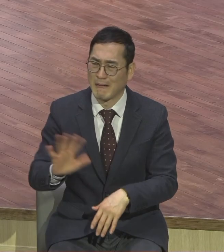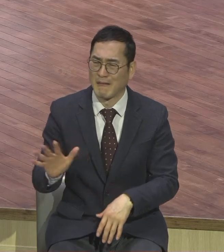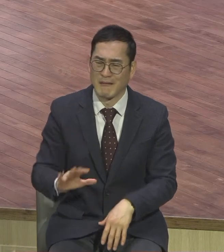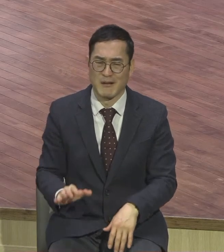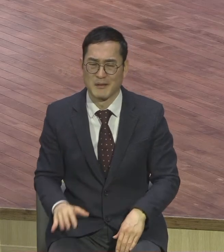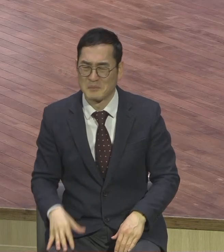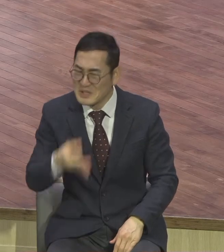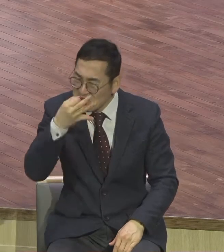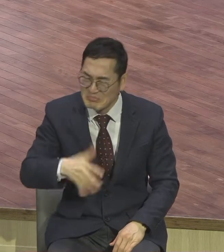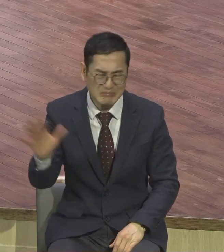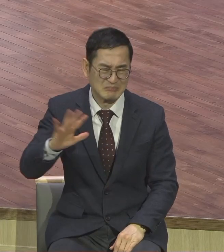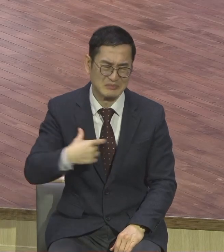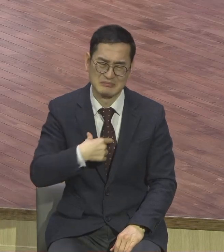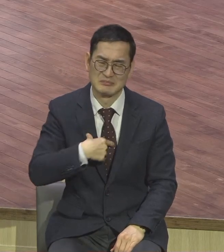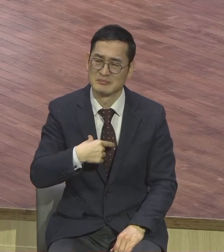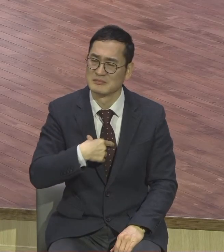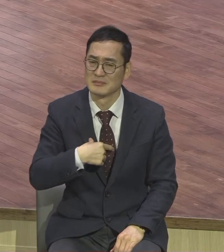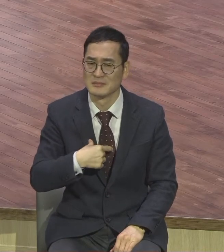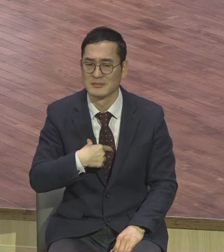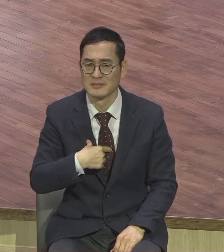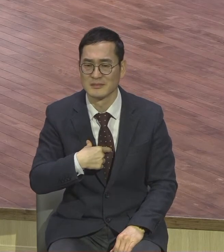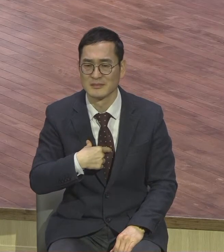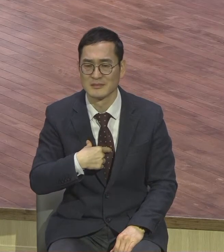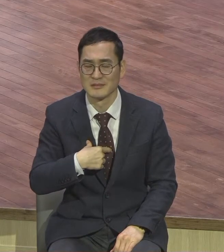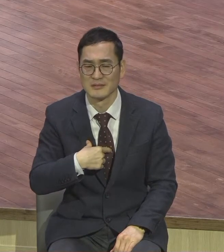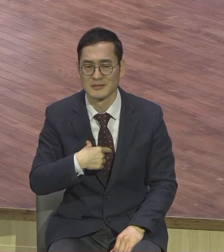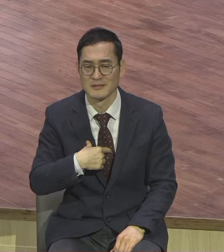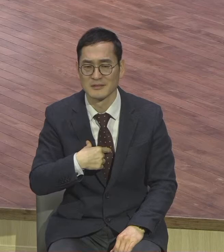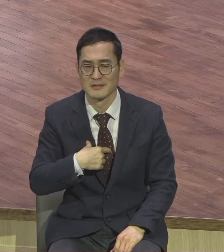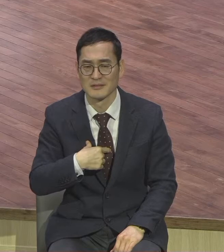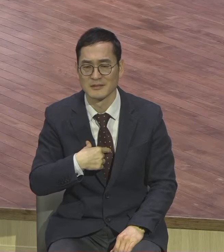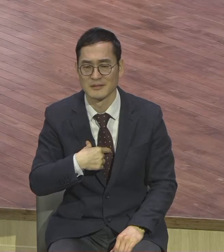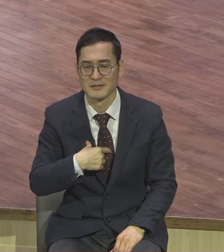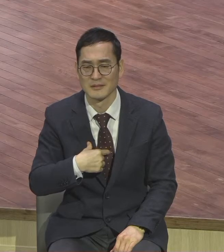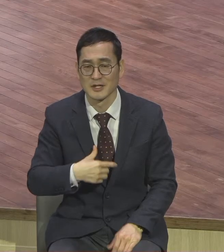주님을 따라가요. 십자가 따라가요.